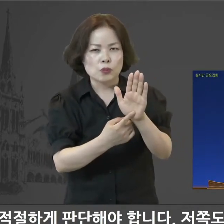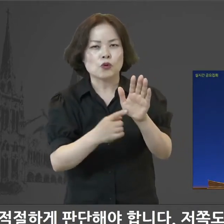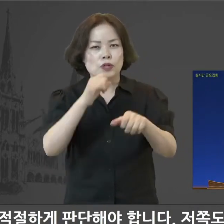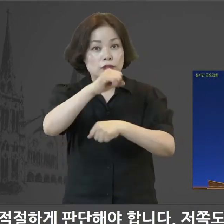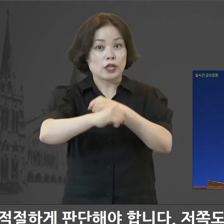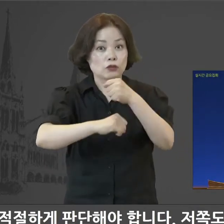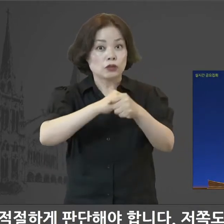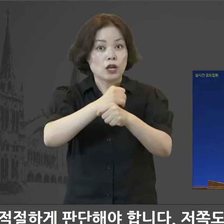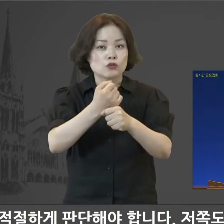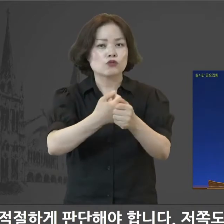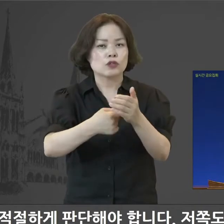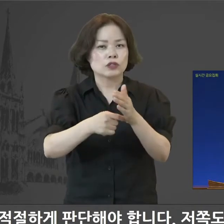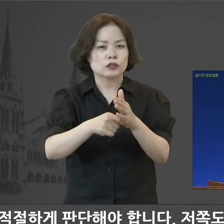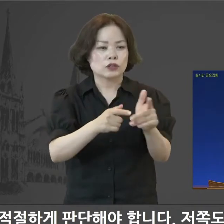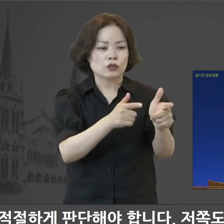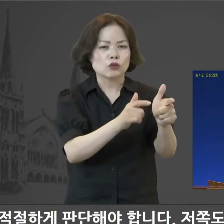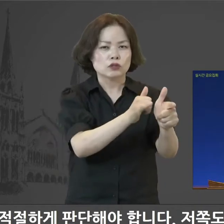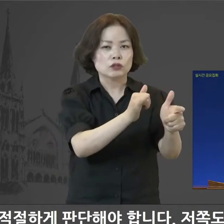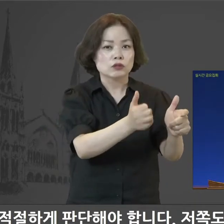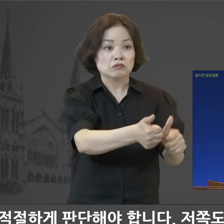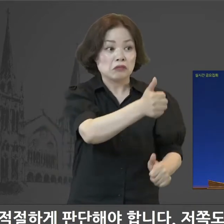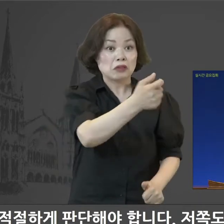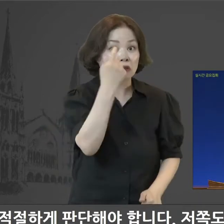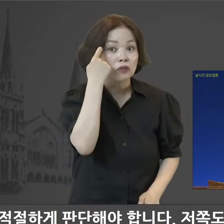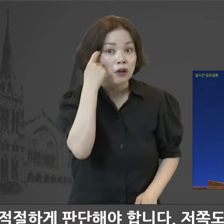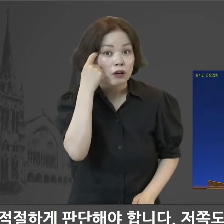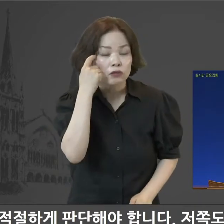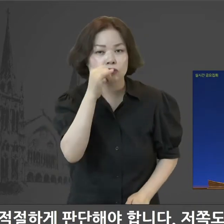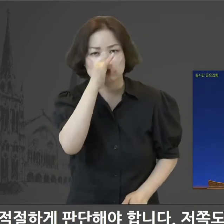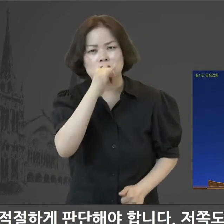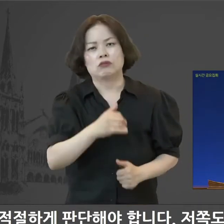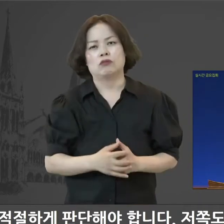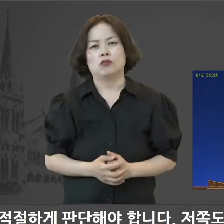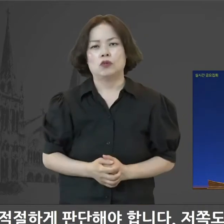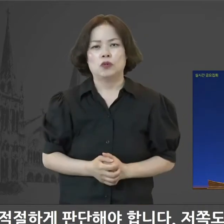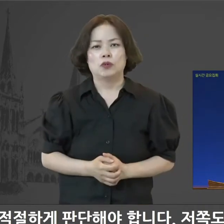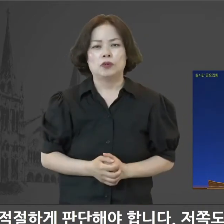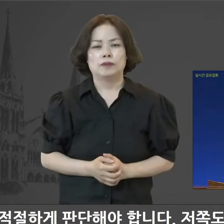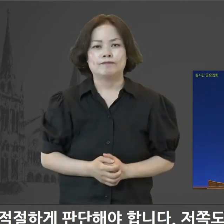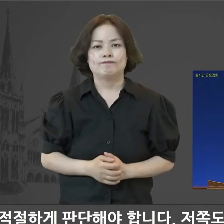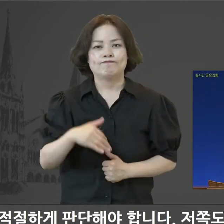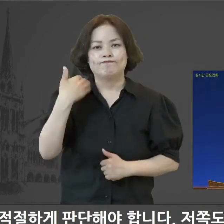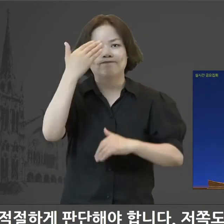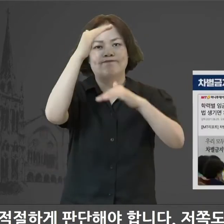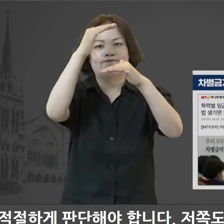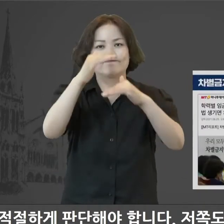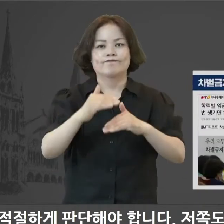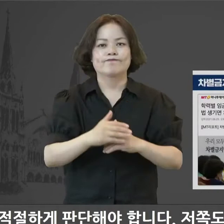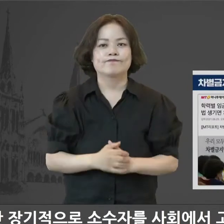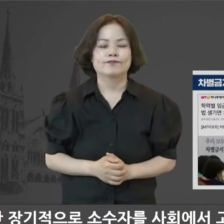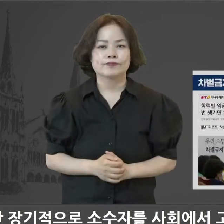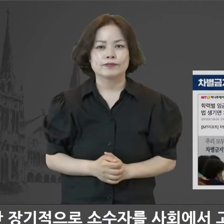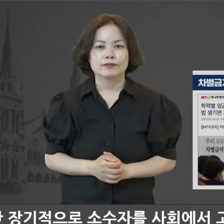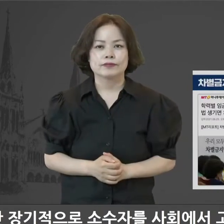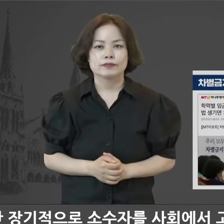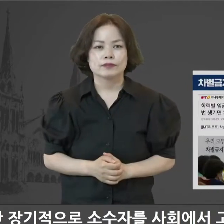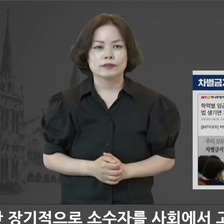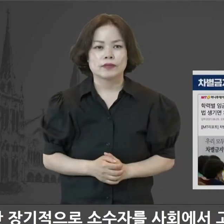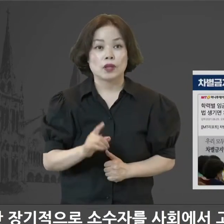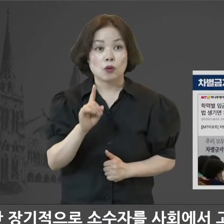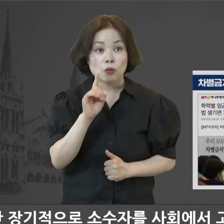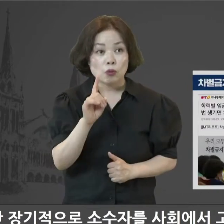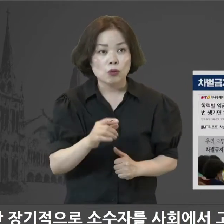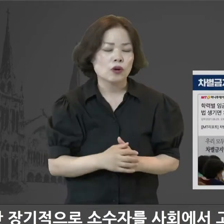게 소수자에게도 유리하다, 이렇게 얘기하는 거예요. 자, 다음 페이지. 그래서 이걸